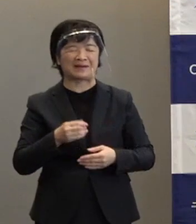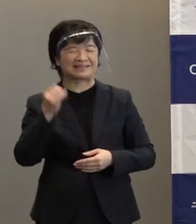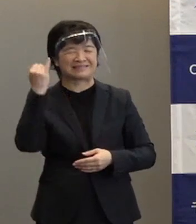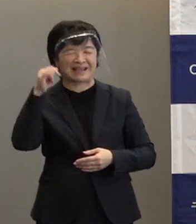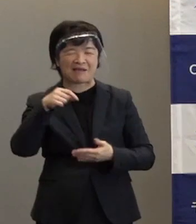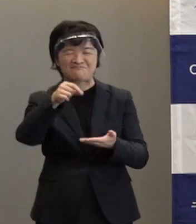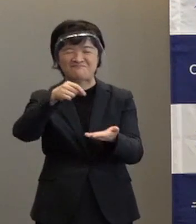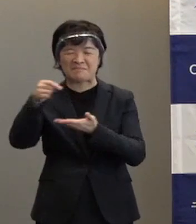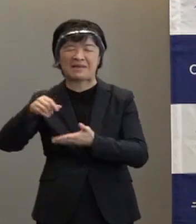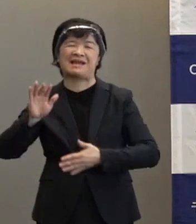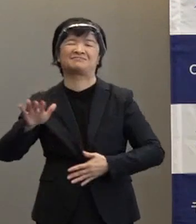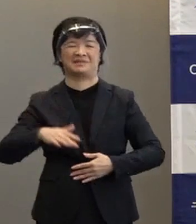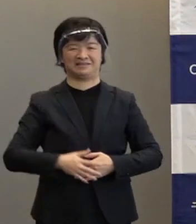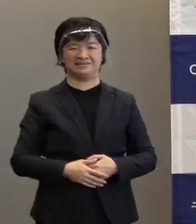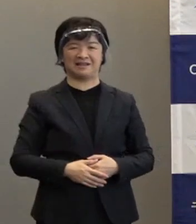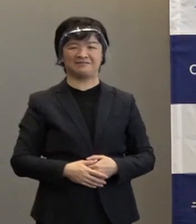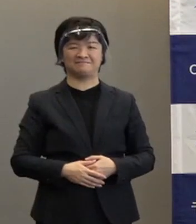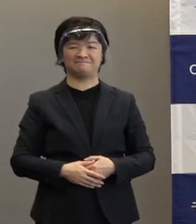ます。